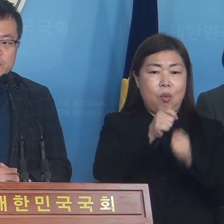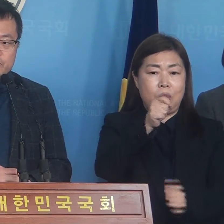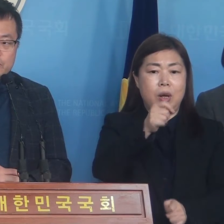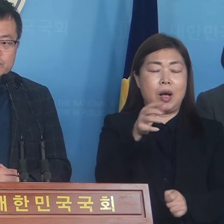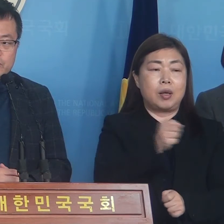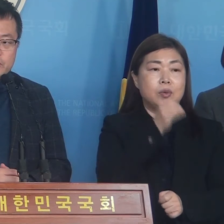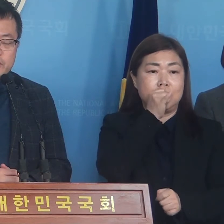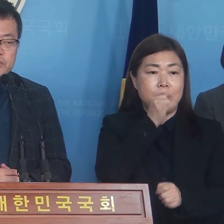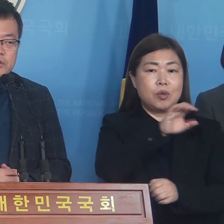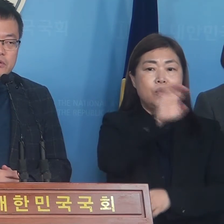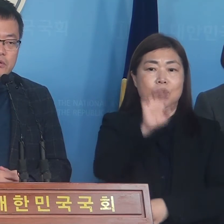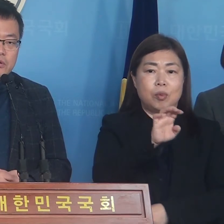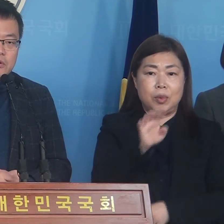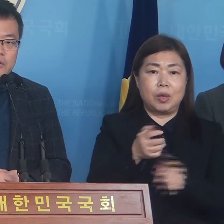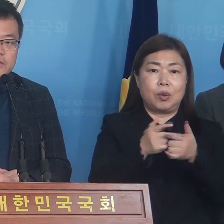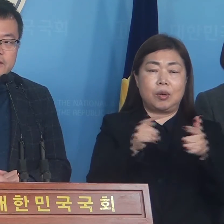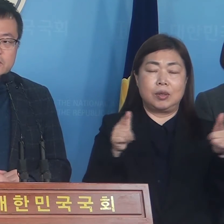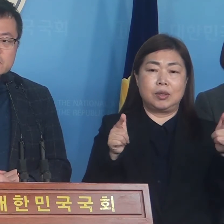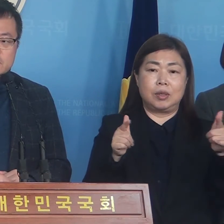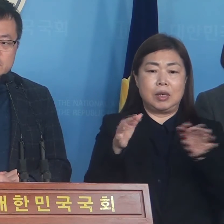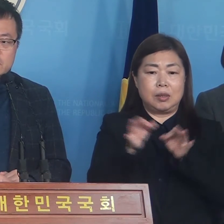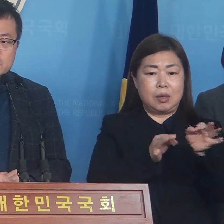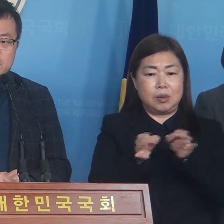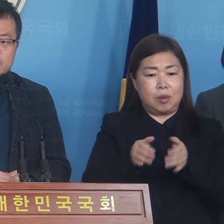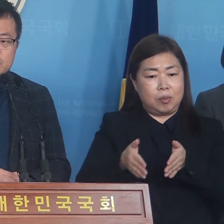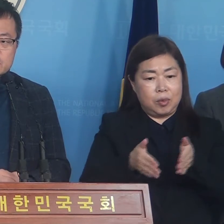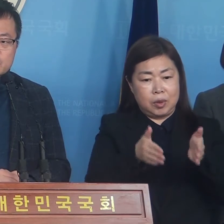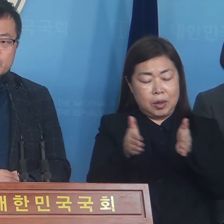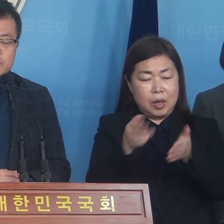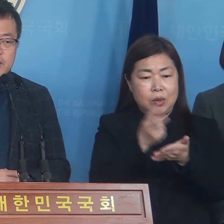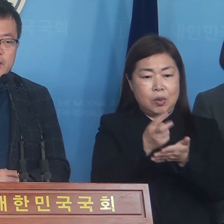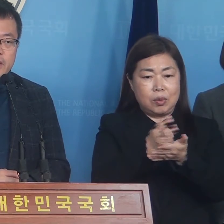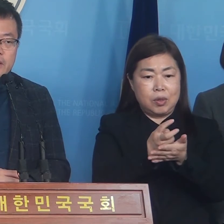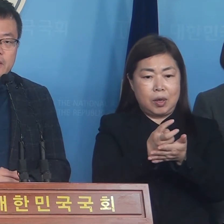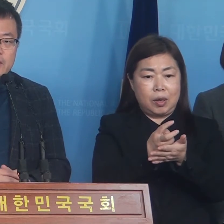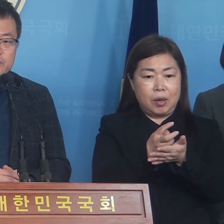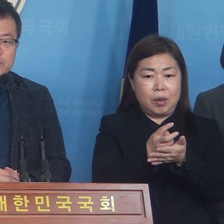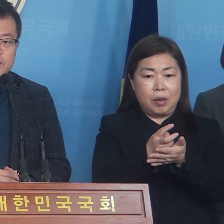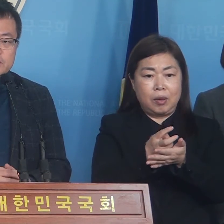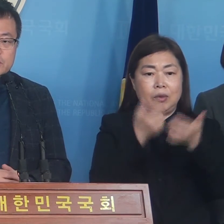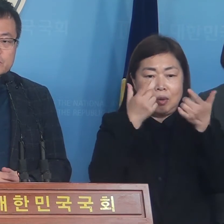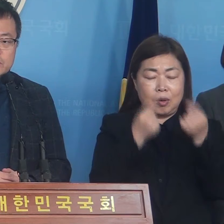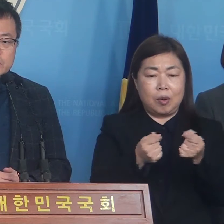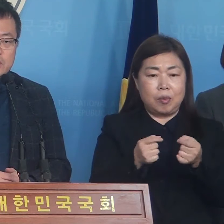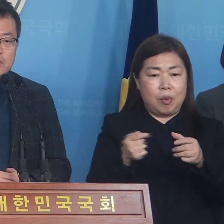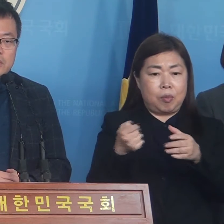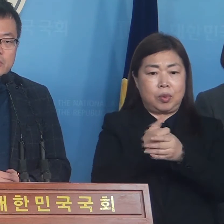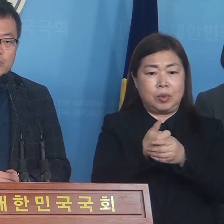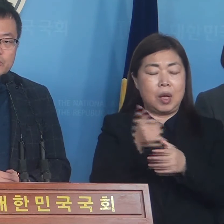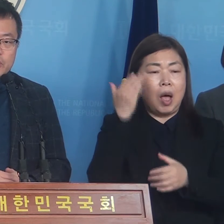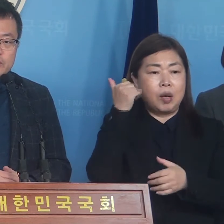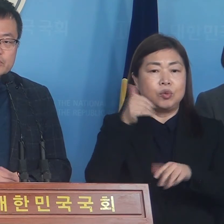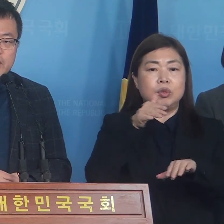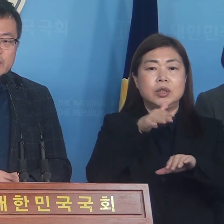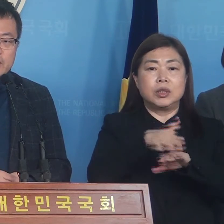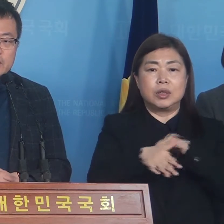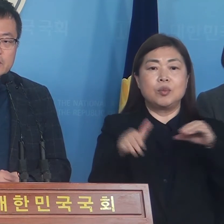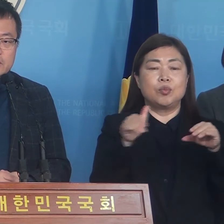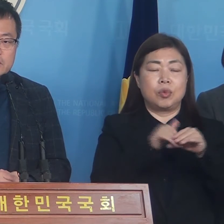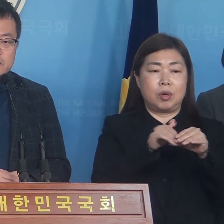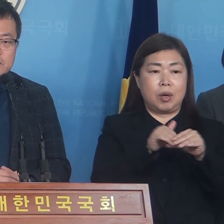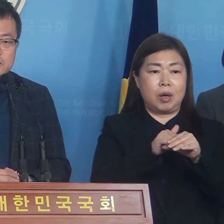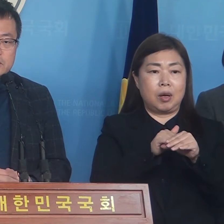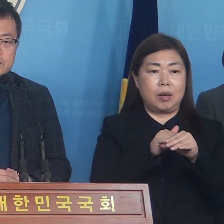갖고 있던 유럽의 어떤 이런 상점가들 정책 못지않게 독창적인 우리 골목의